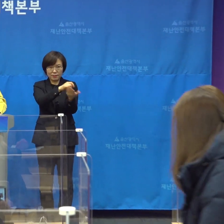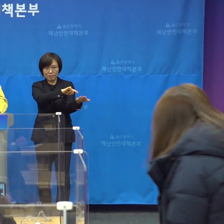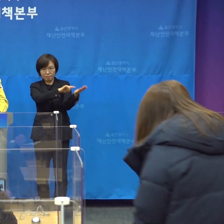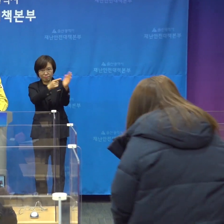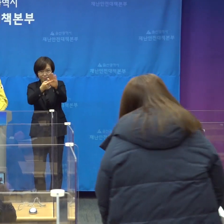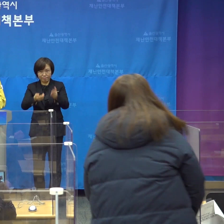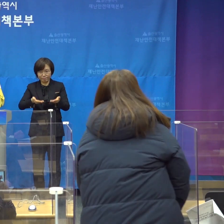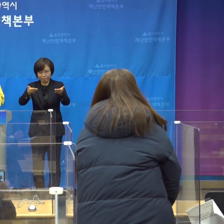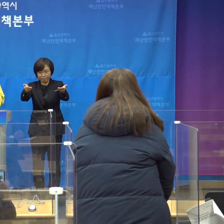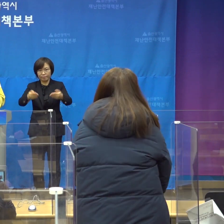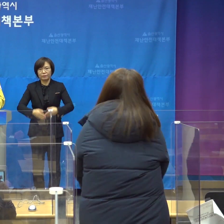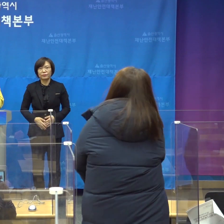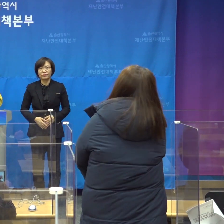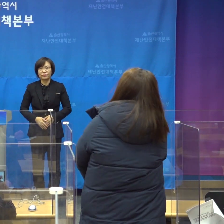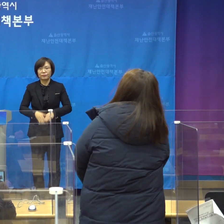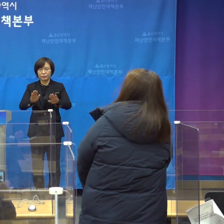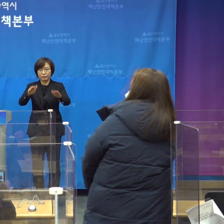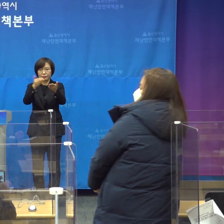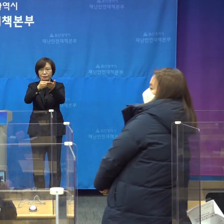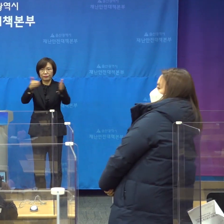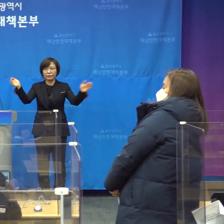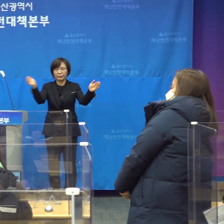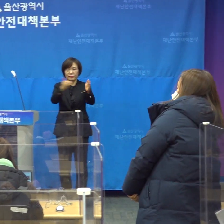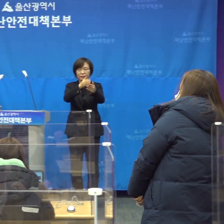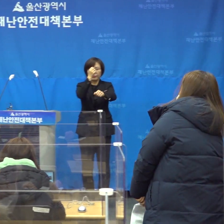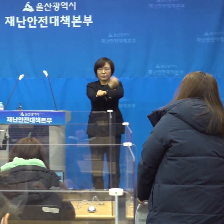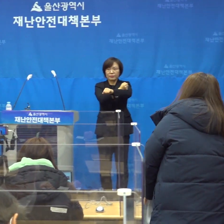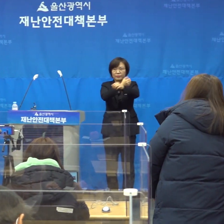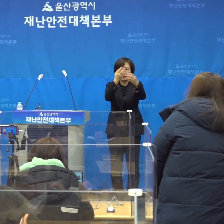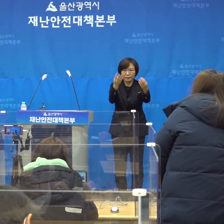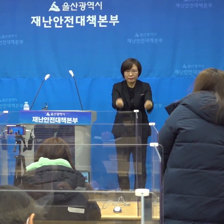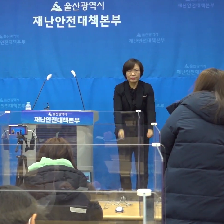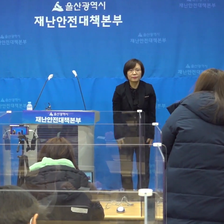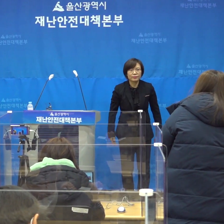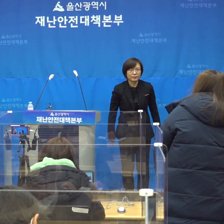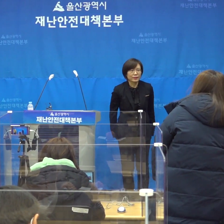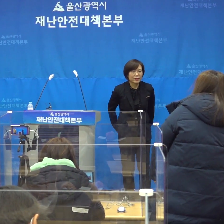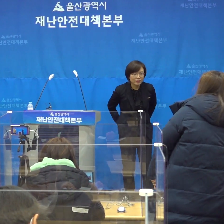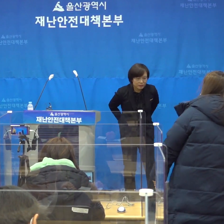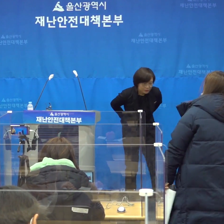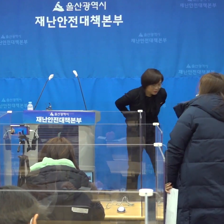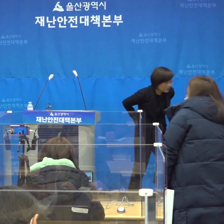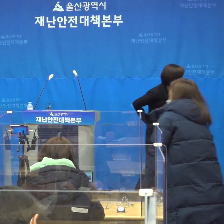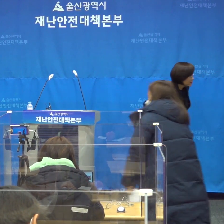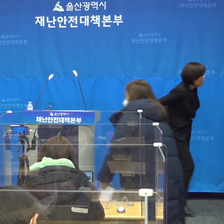통해서 계속 자료를 제공하도록 하겠습니다. 이상 브리핑을 마치겠습니다. 다들 수고하셨습니다.